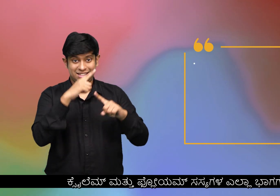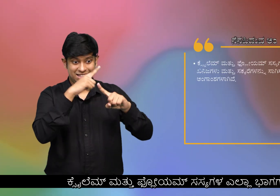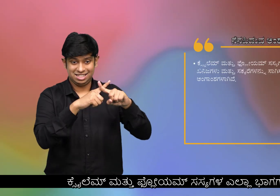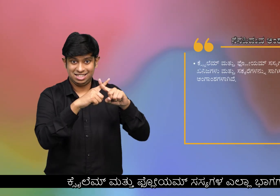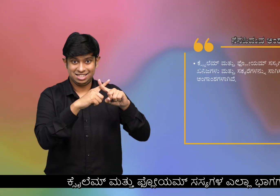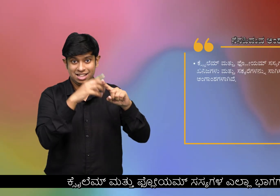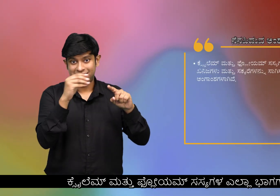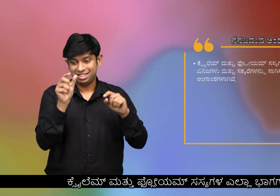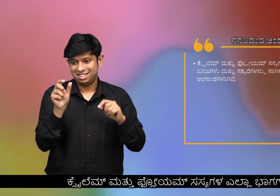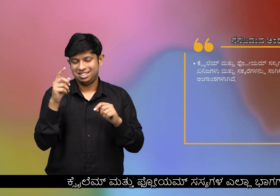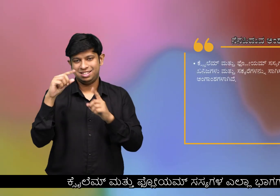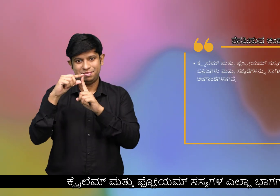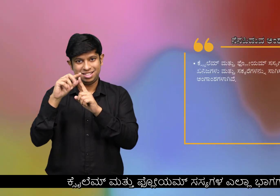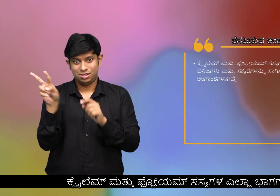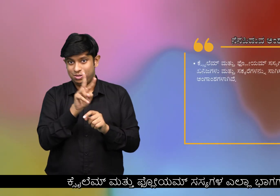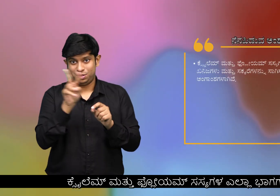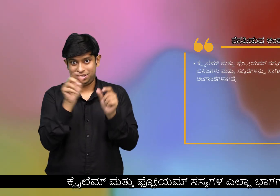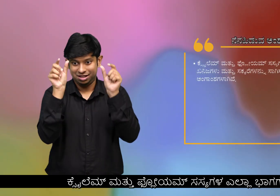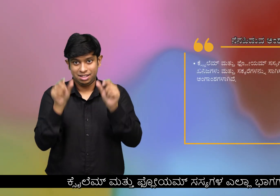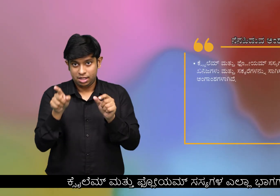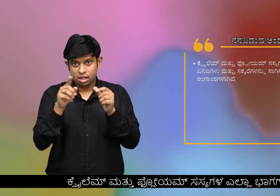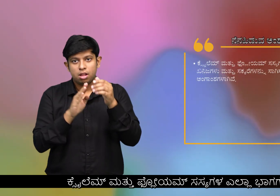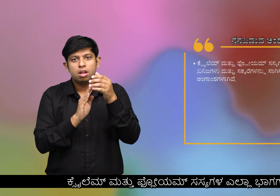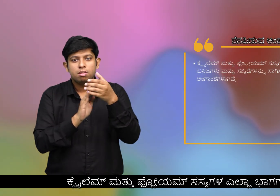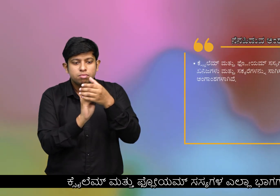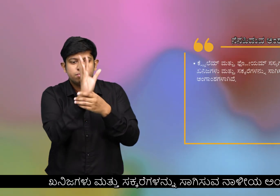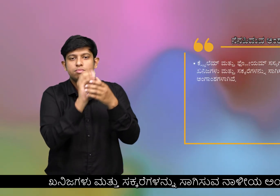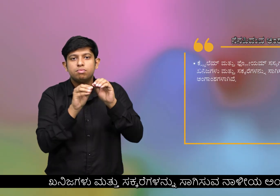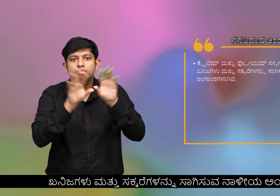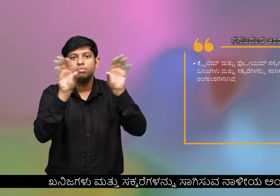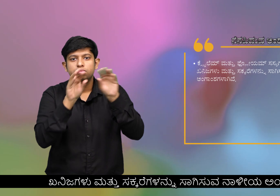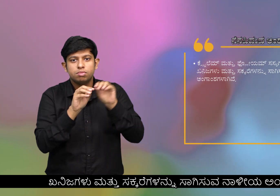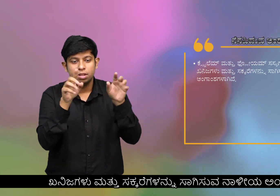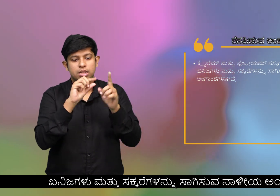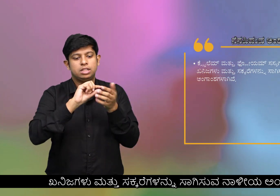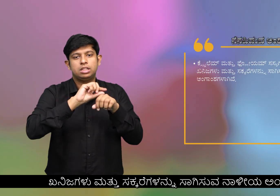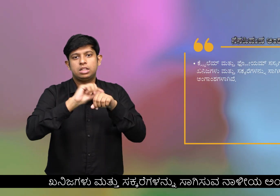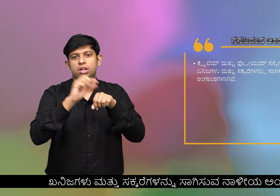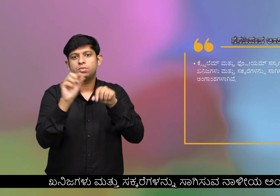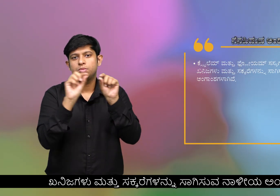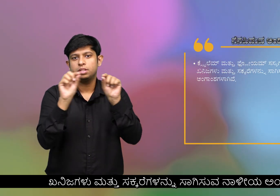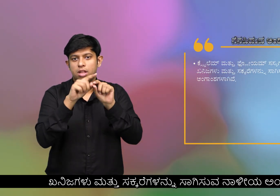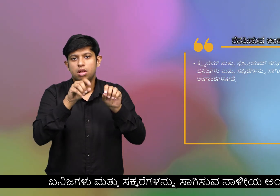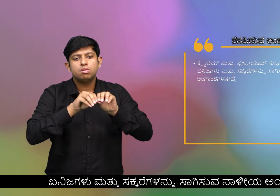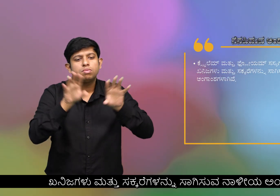ಕಸೈಲಮ್ ಮತ್ತು ಫ್ಲೋಯಂ ಸಸ್ಯಗಳ ಎಲ್ಲ ಭಾಗಗಳಿಗೆ ನೀರು, ಖನಿಜಗಳು ಮತ್ತು ಸಕ್ಕರೆಗಳನ್ನು ಸಾಗಿಸುವ